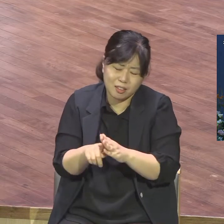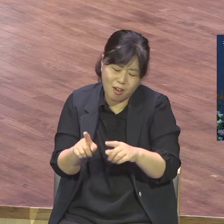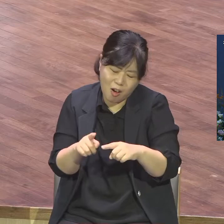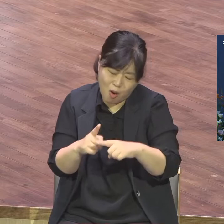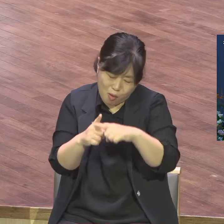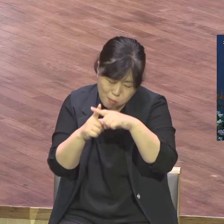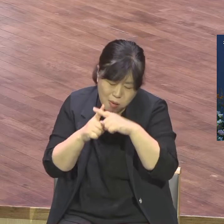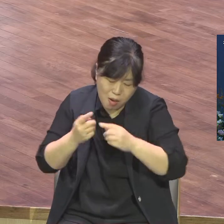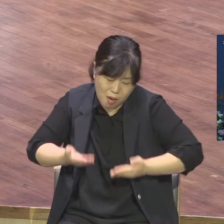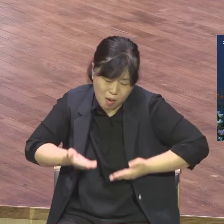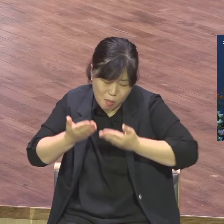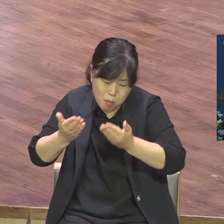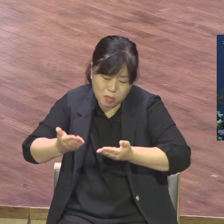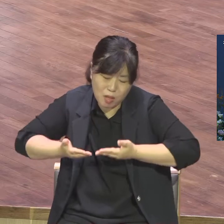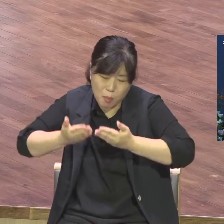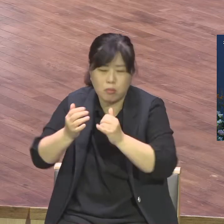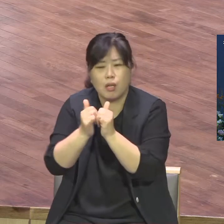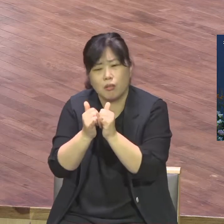잘 왔어요.